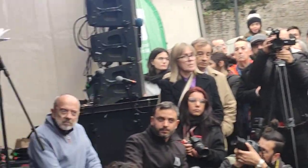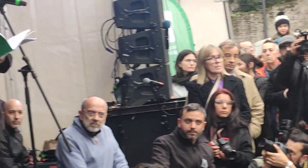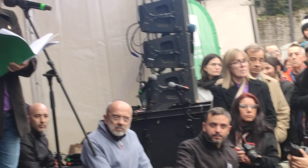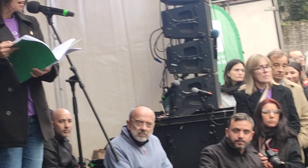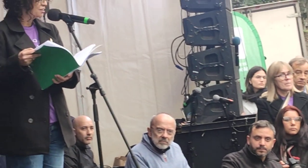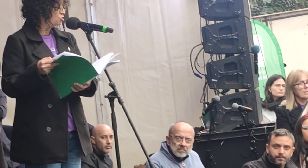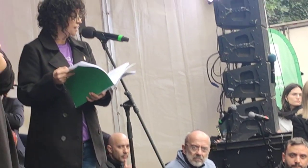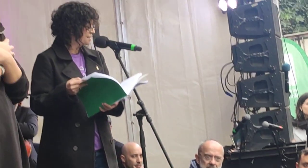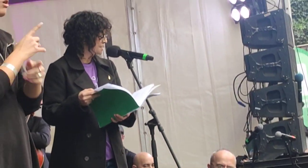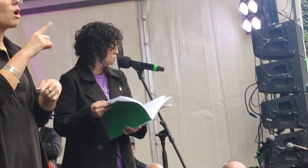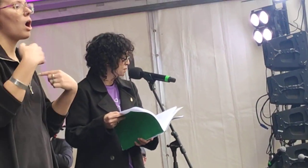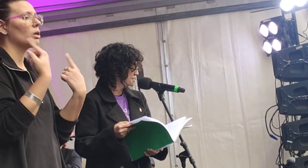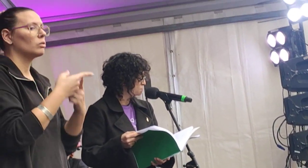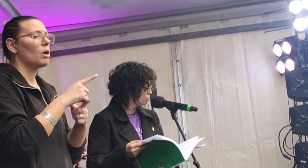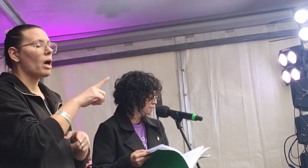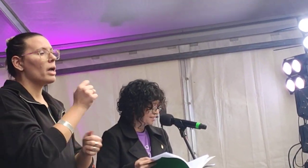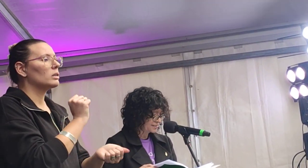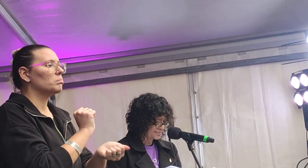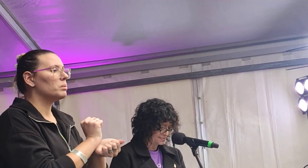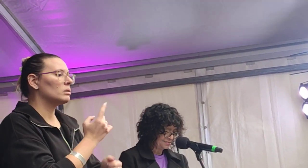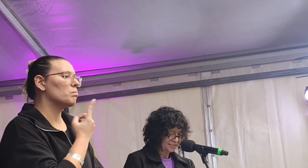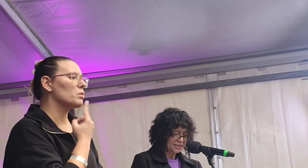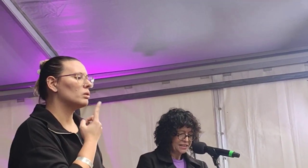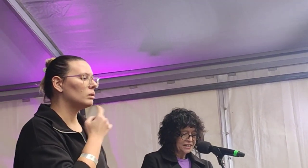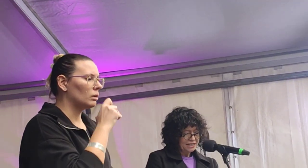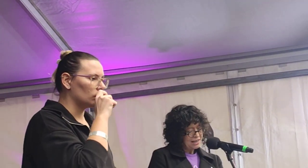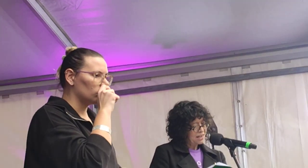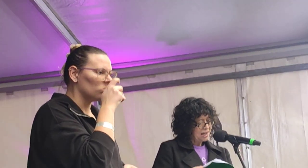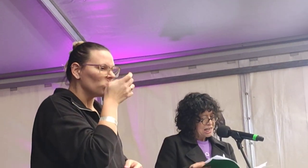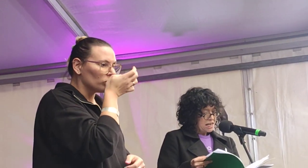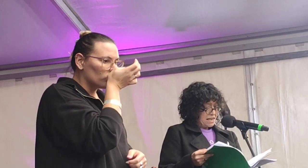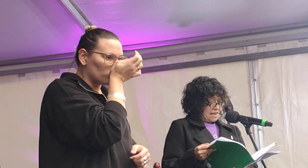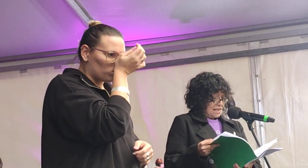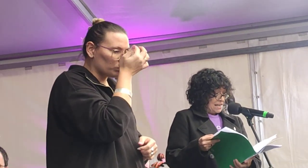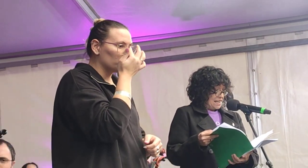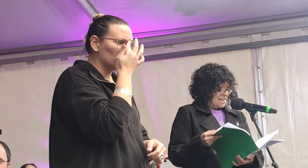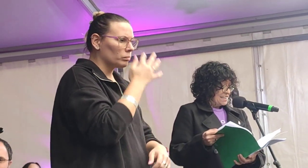abrazo a todas las expresas políticas.